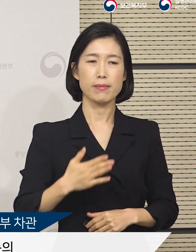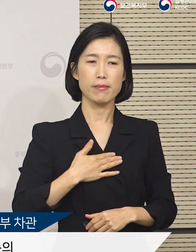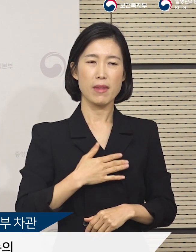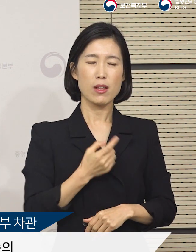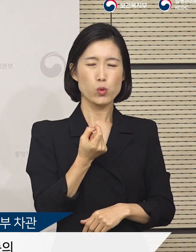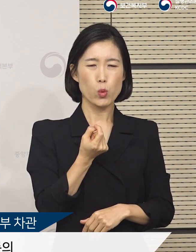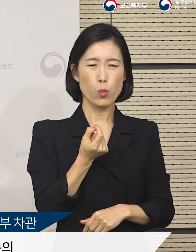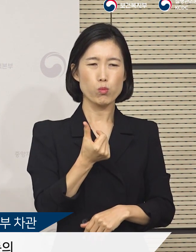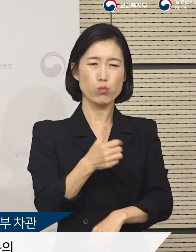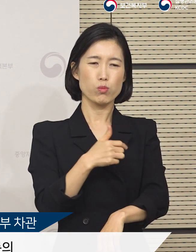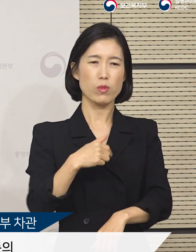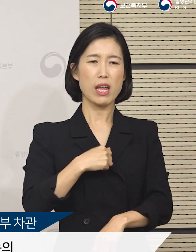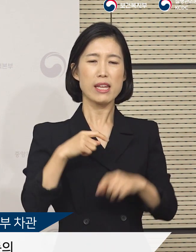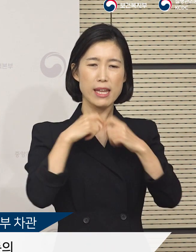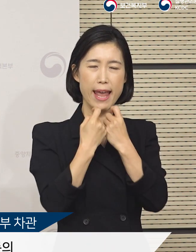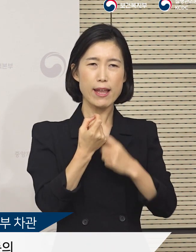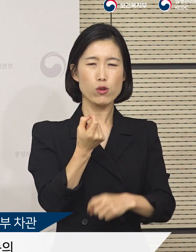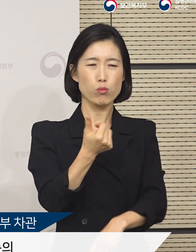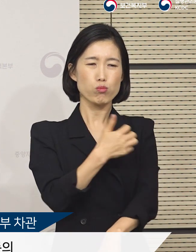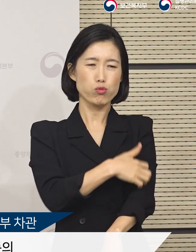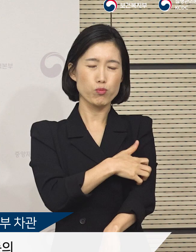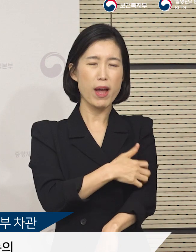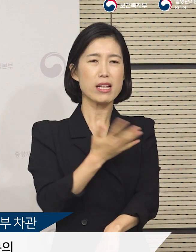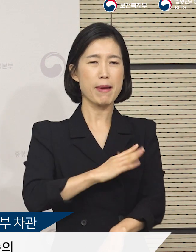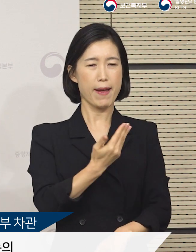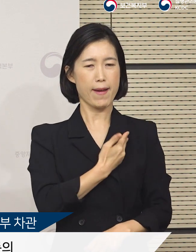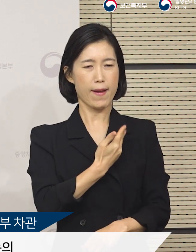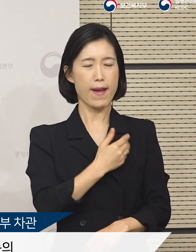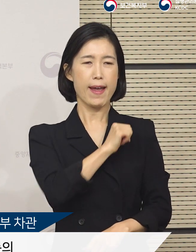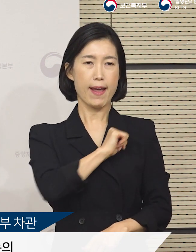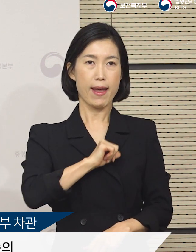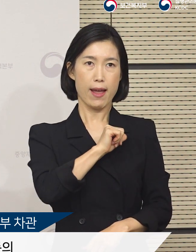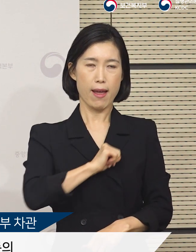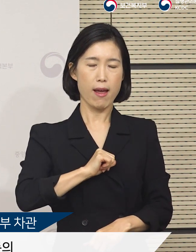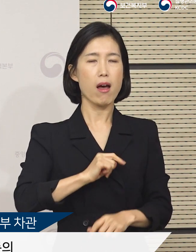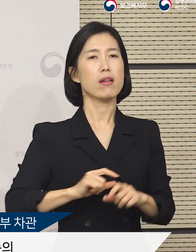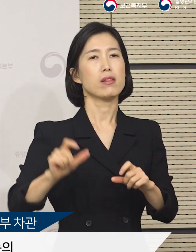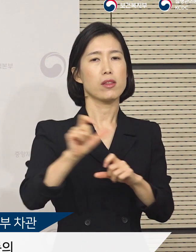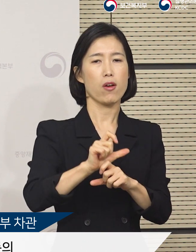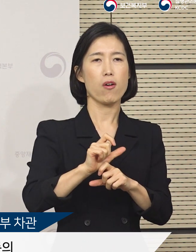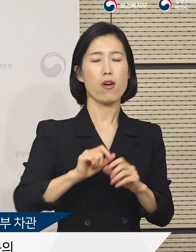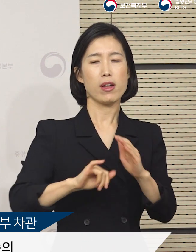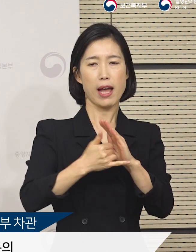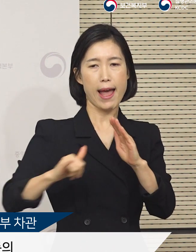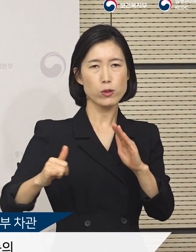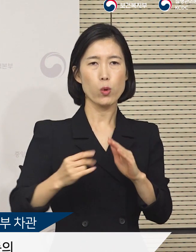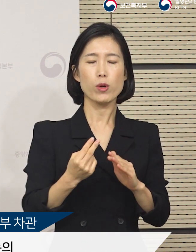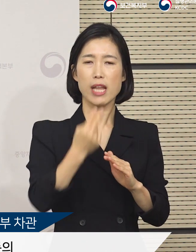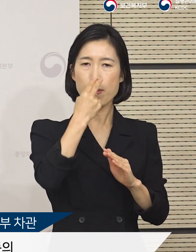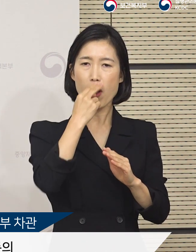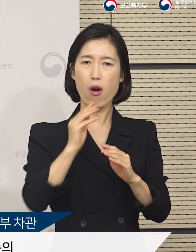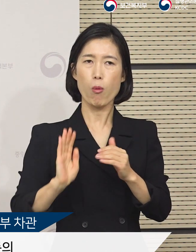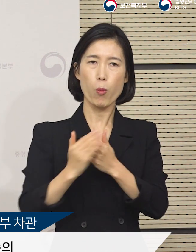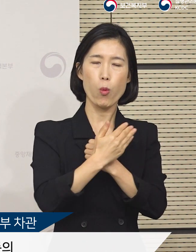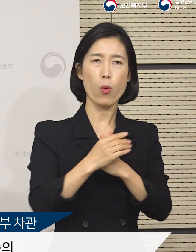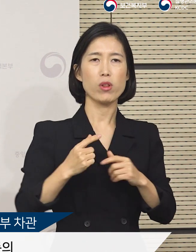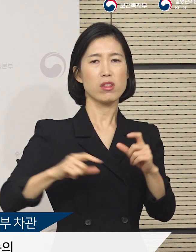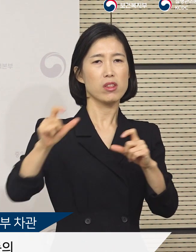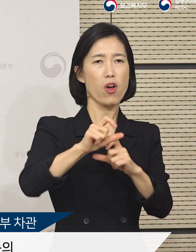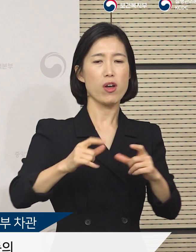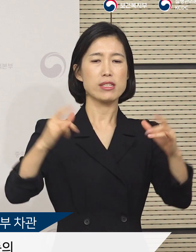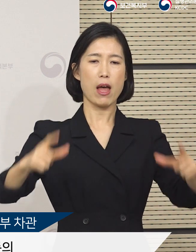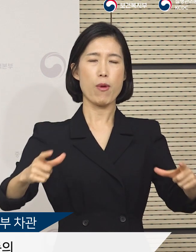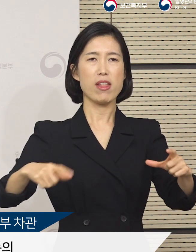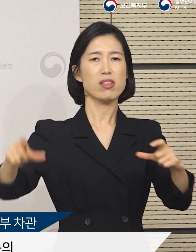작은 불편한 실천이 내 이웃의 감염을 막고 내 가족의 생명을 구할 수 있다는 점을